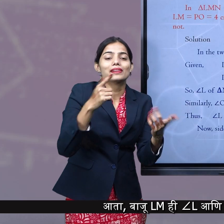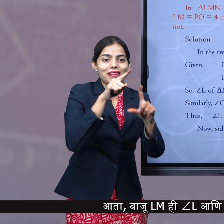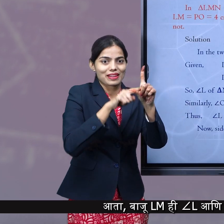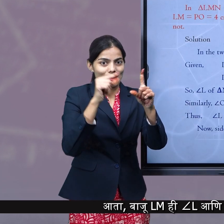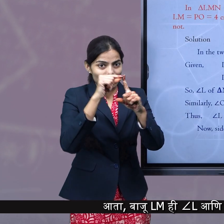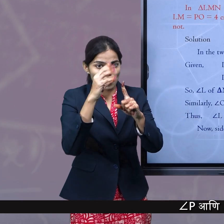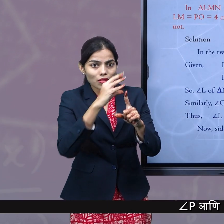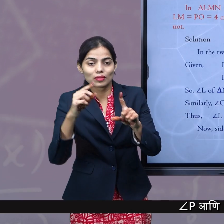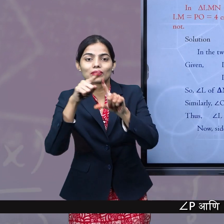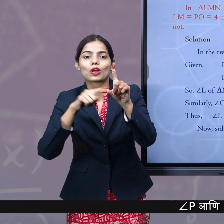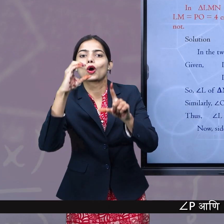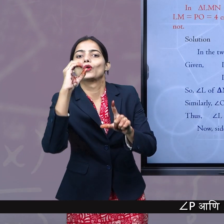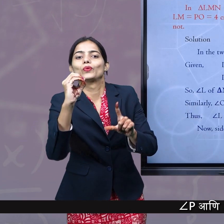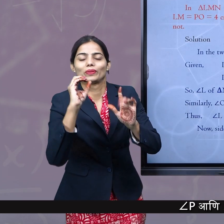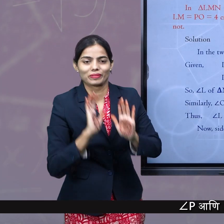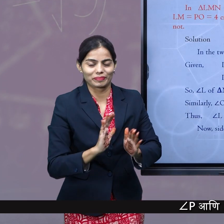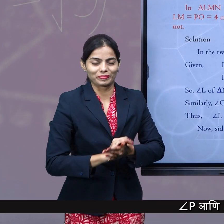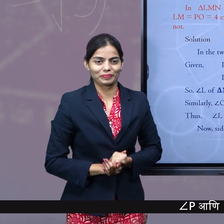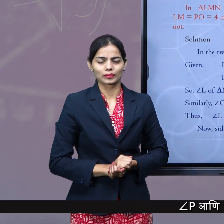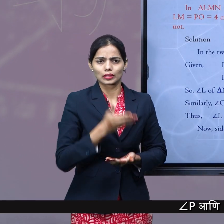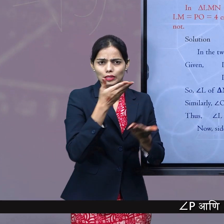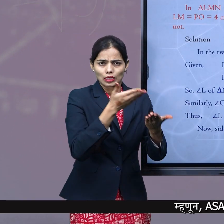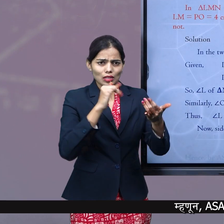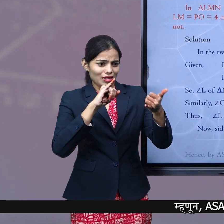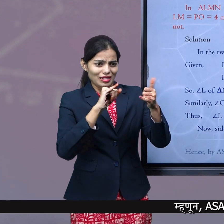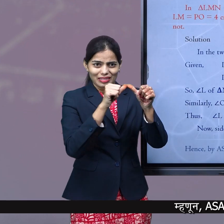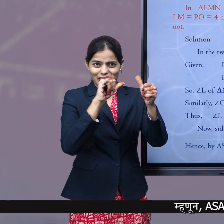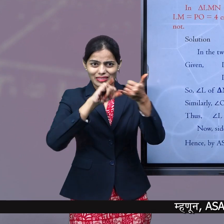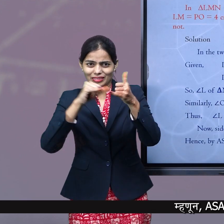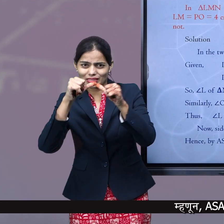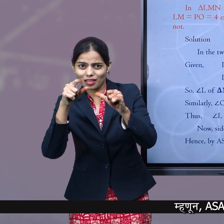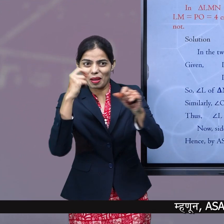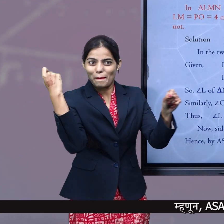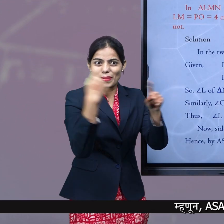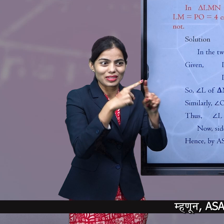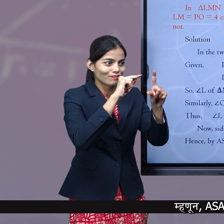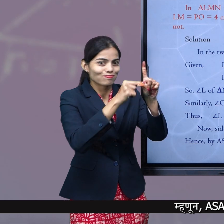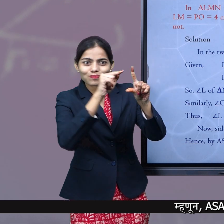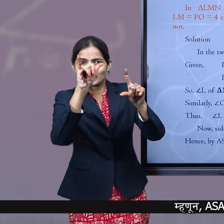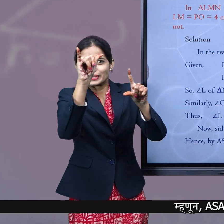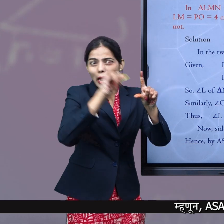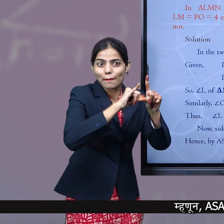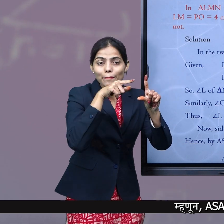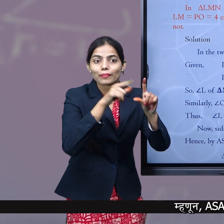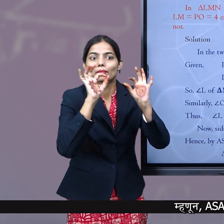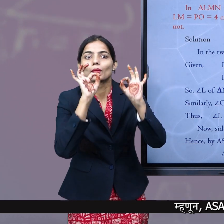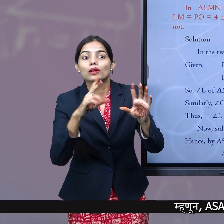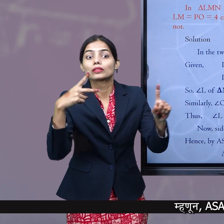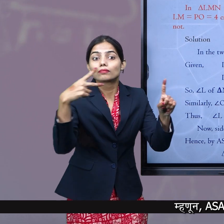अँगल P आणि अँगल O च्या दरम्यान आहे म्हणून ASA एकरूपात नियमानुसार